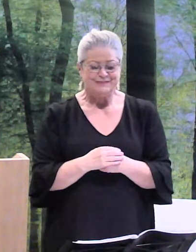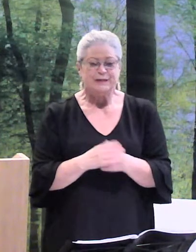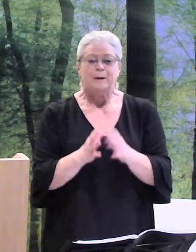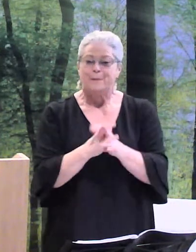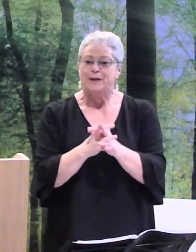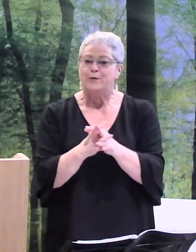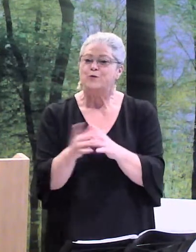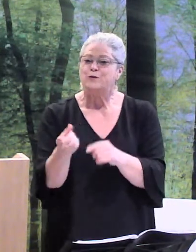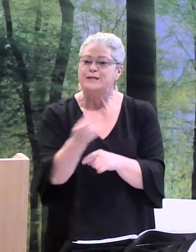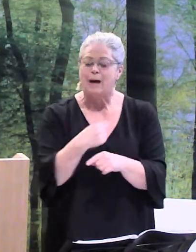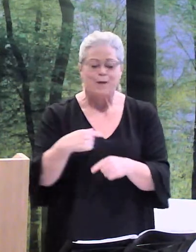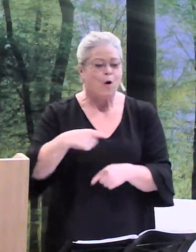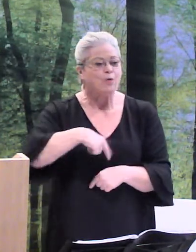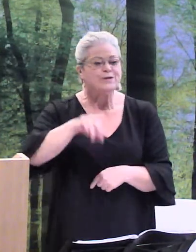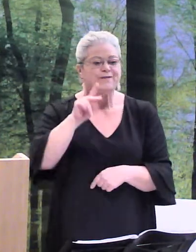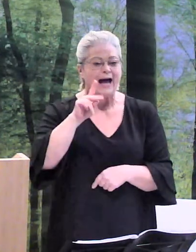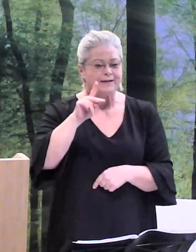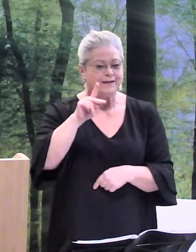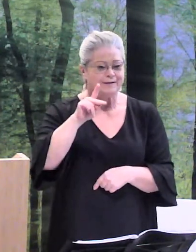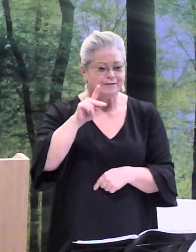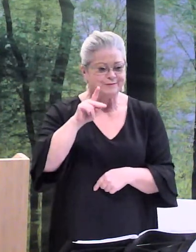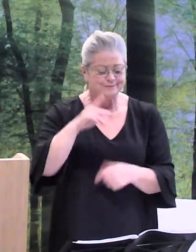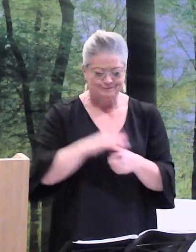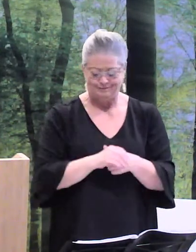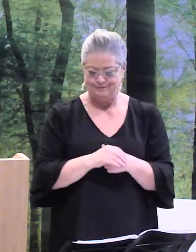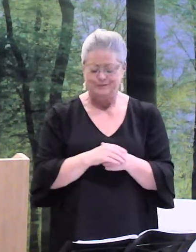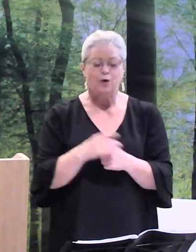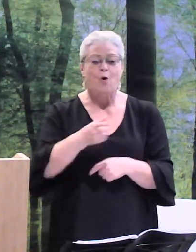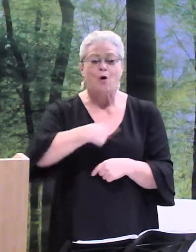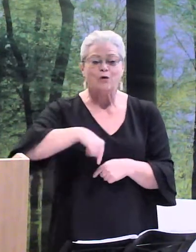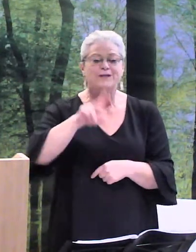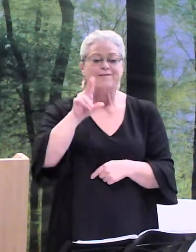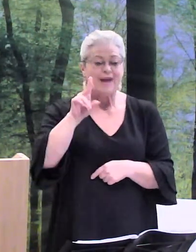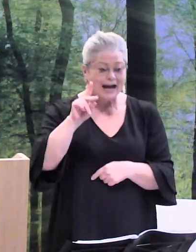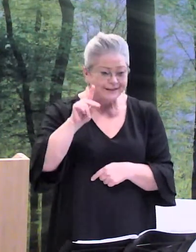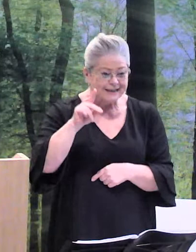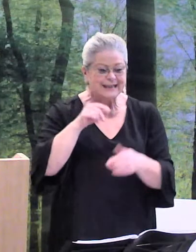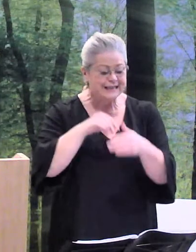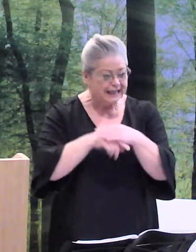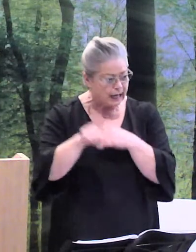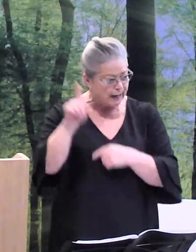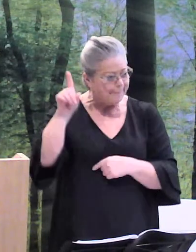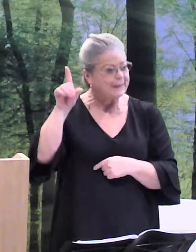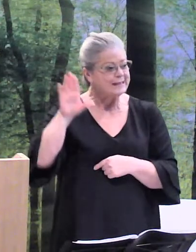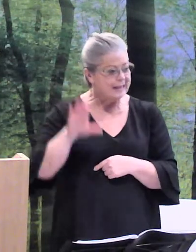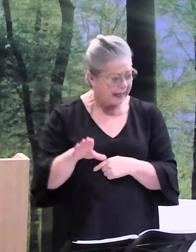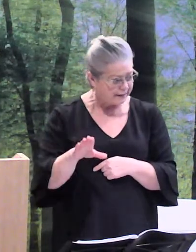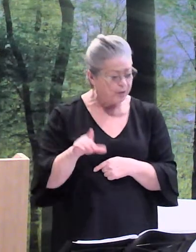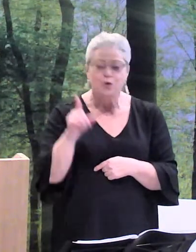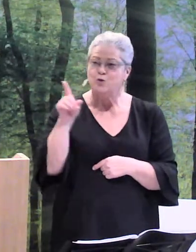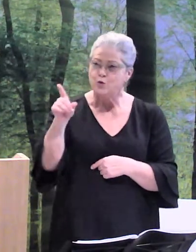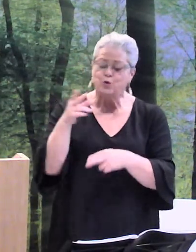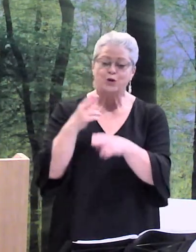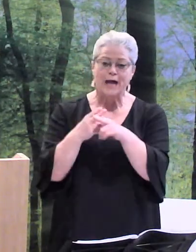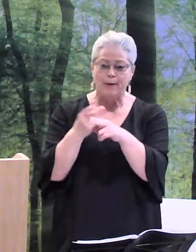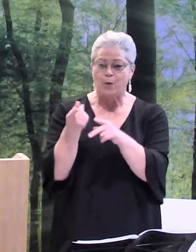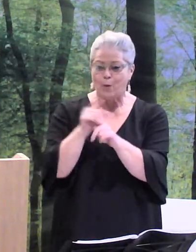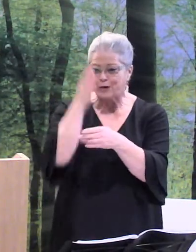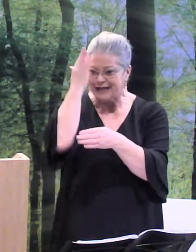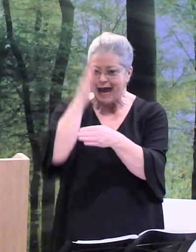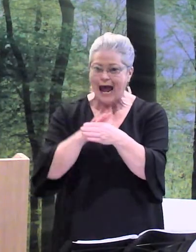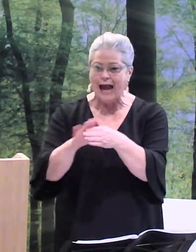Bidden we dan nu samen het Onze Vader. Onze Vader, die in de hemelen zijt, uw naam wordt